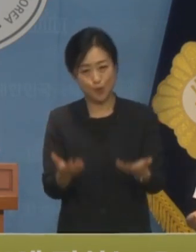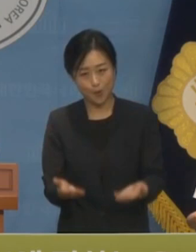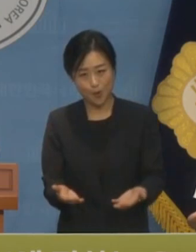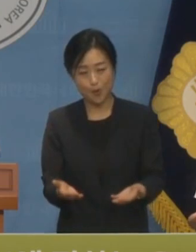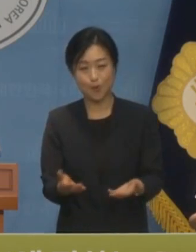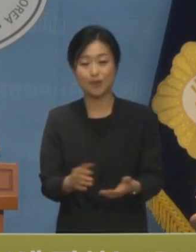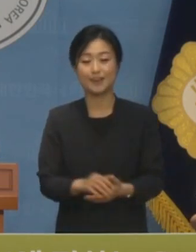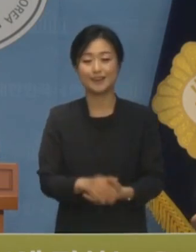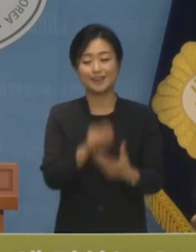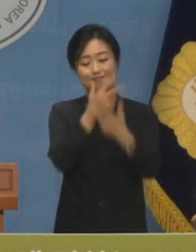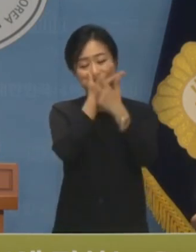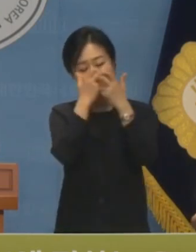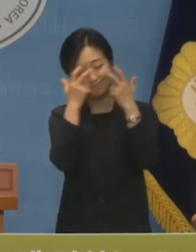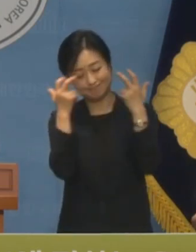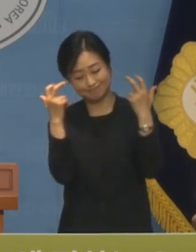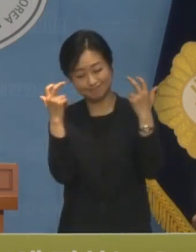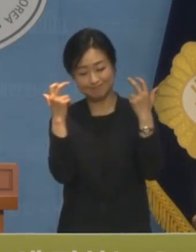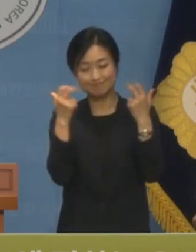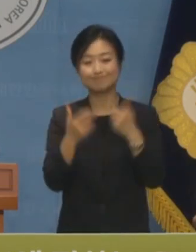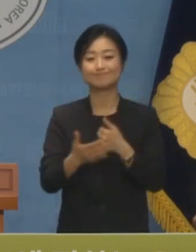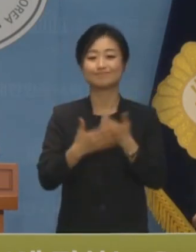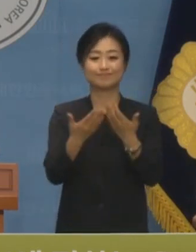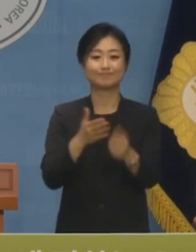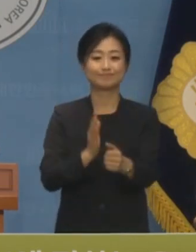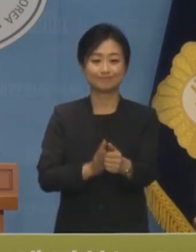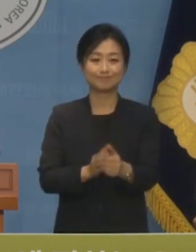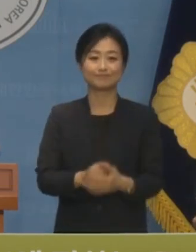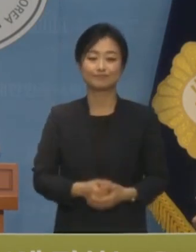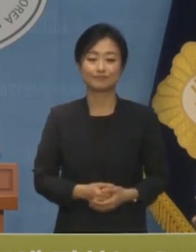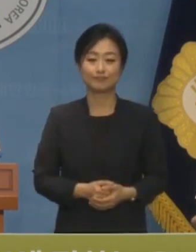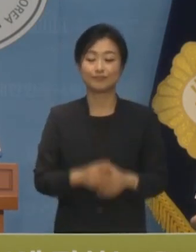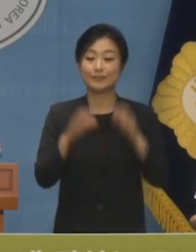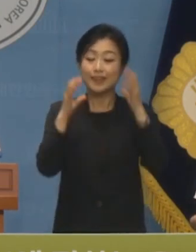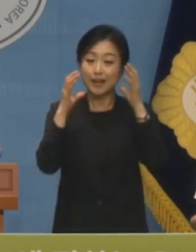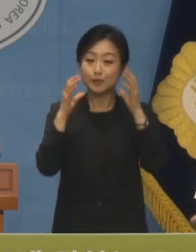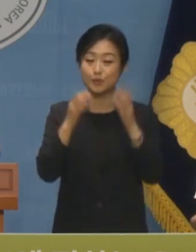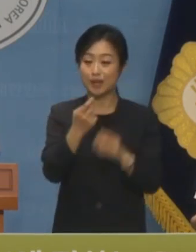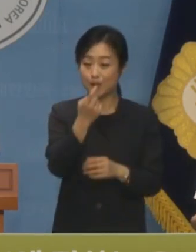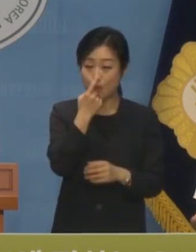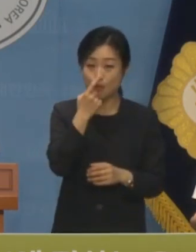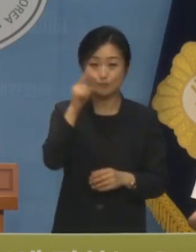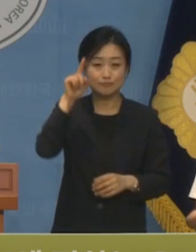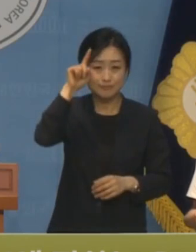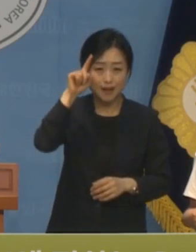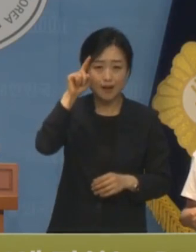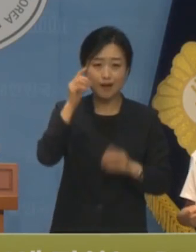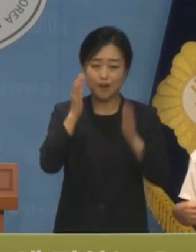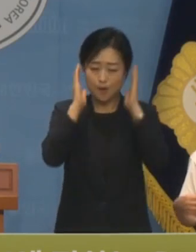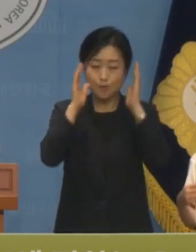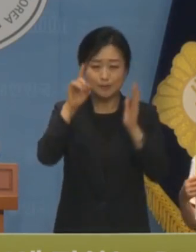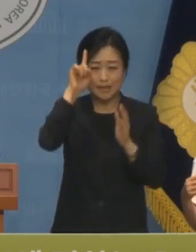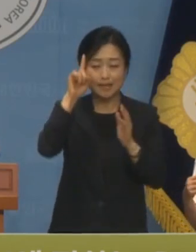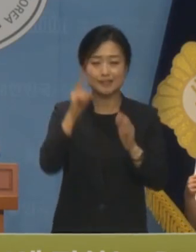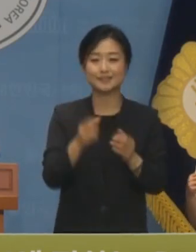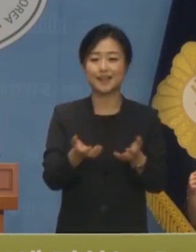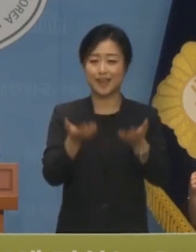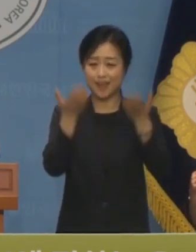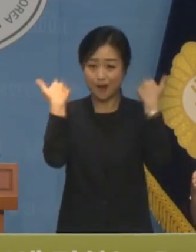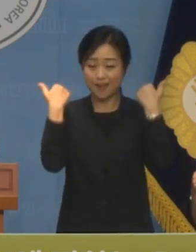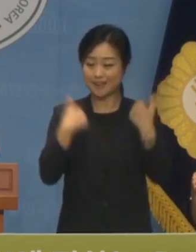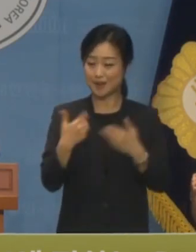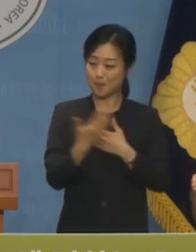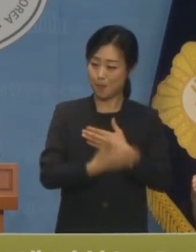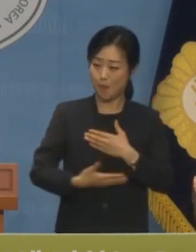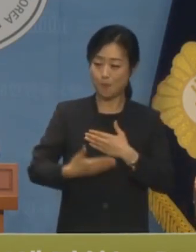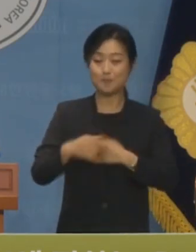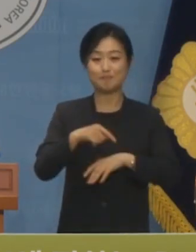또 충분히 잠을 잘 수 있도록 보장해 주십시오. 아동들이 학업 스트레스에서 벗어나 자신의